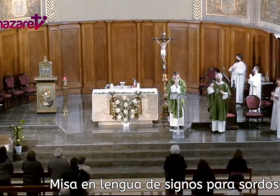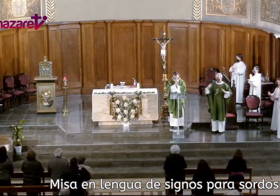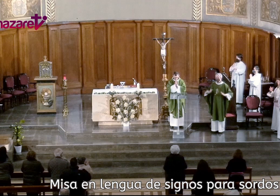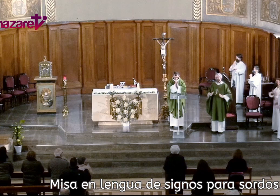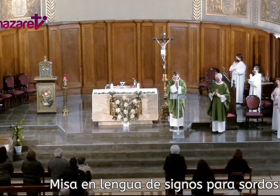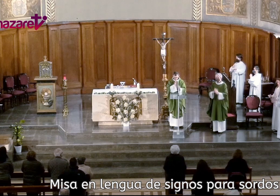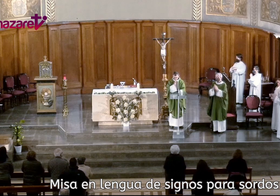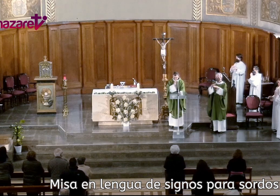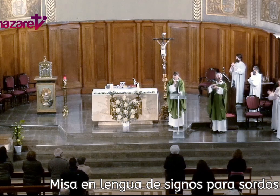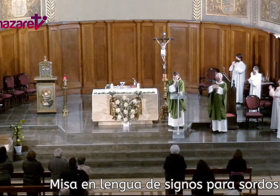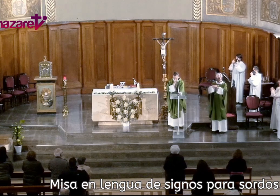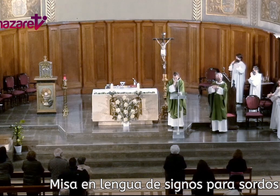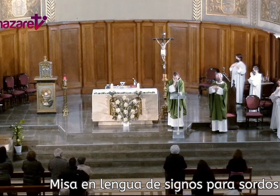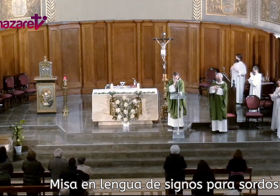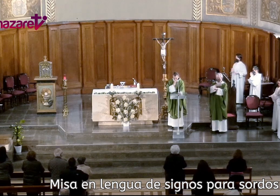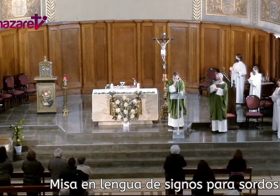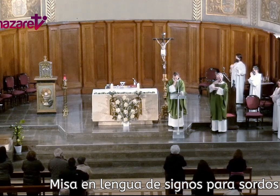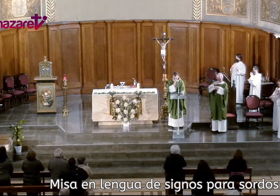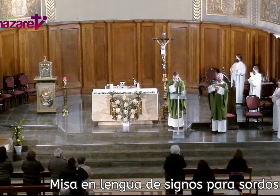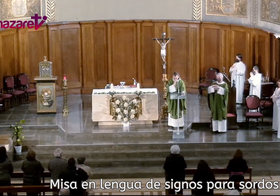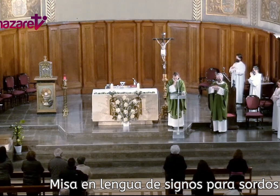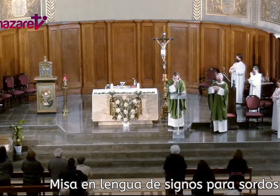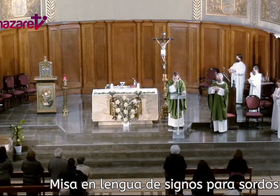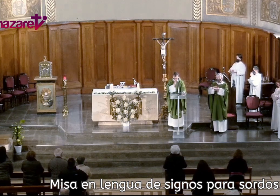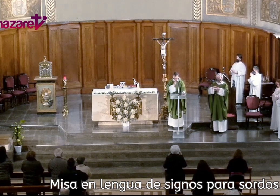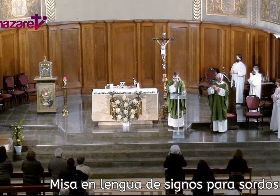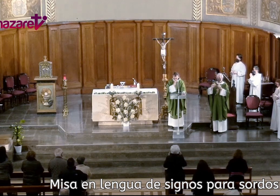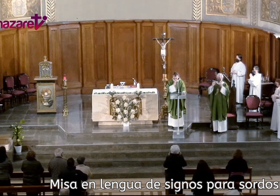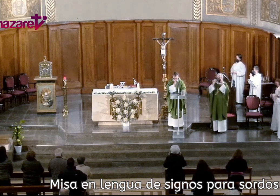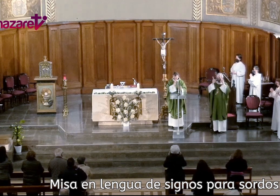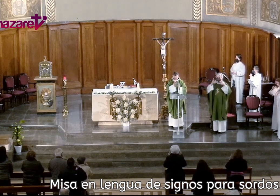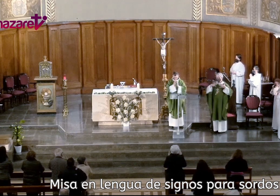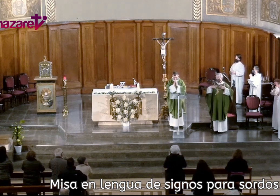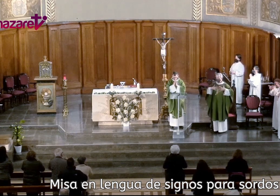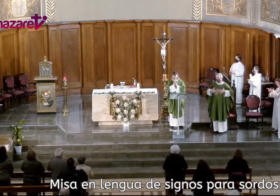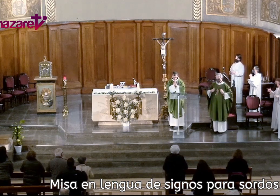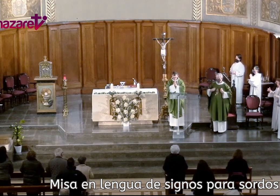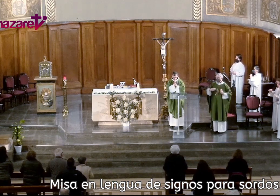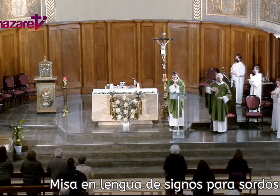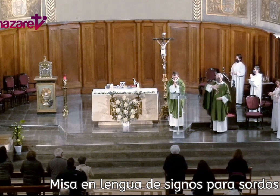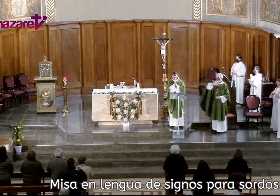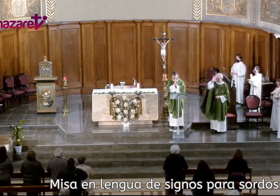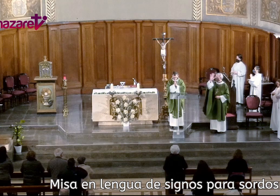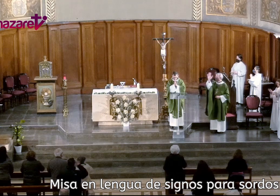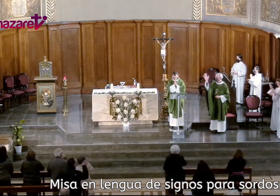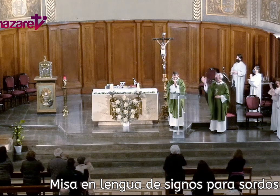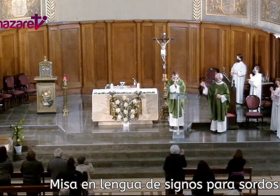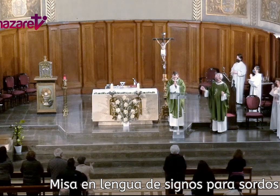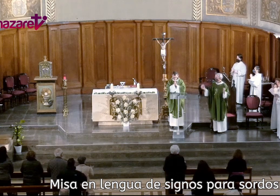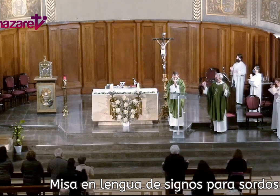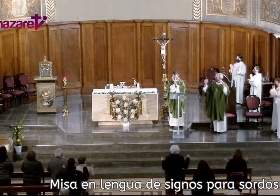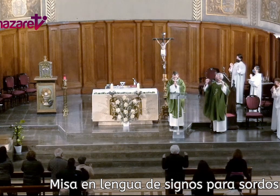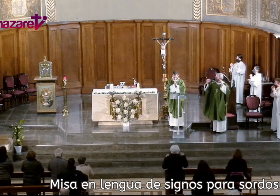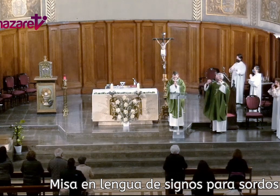comunión de los santos, el perdón de los pecados, la resurrección de la carne y la vida eterna.